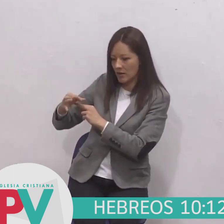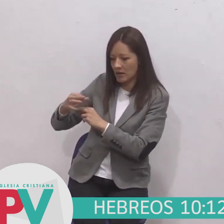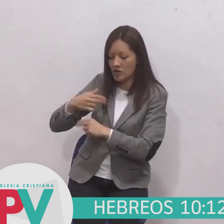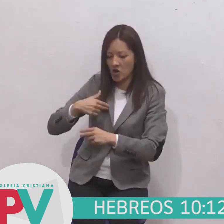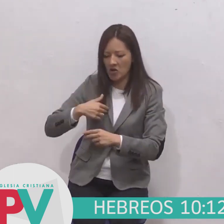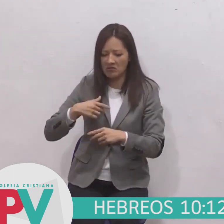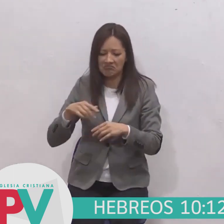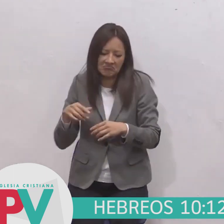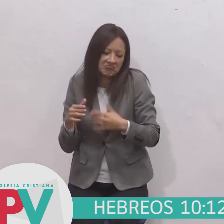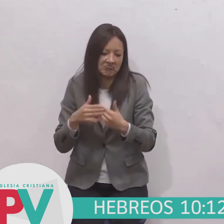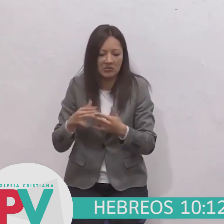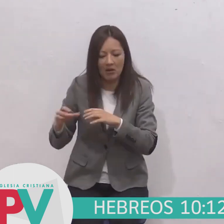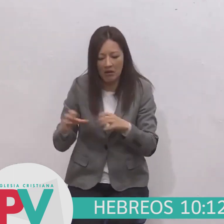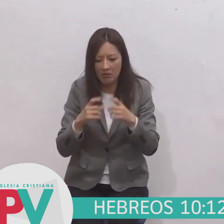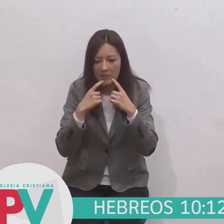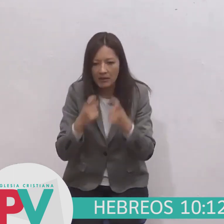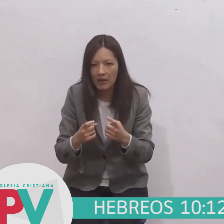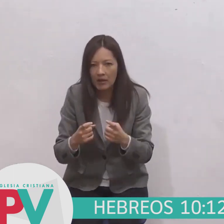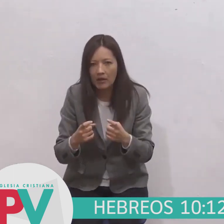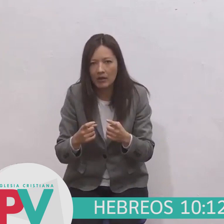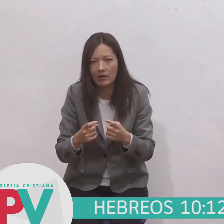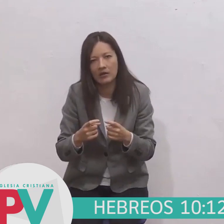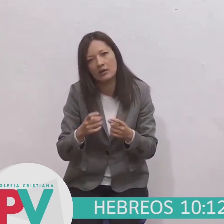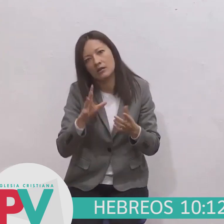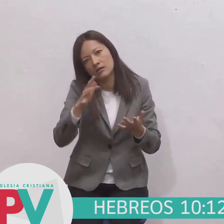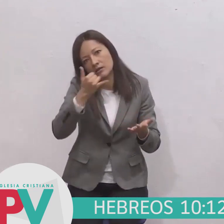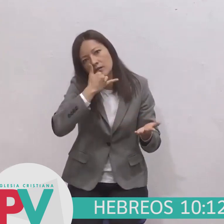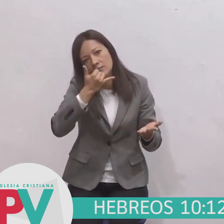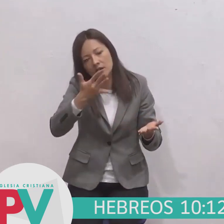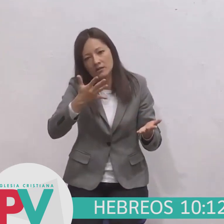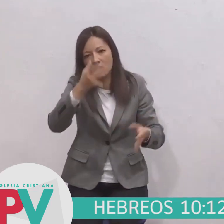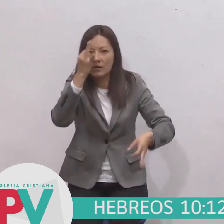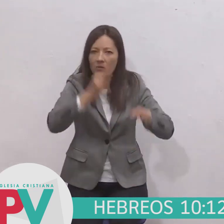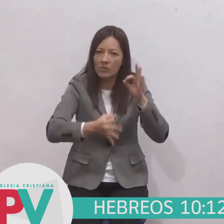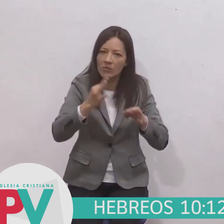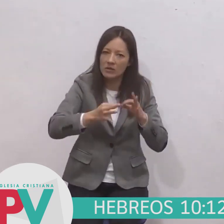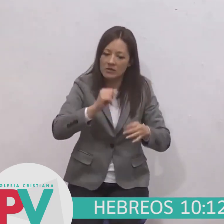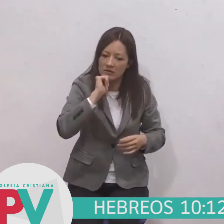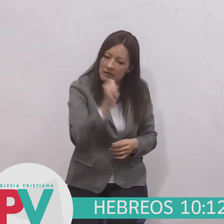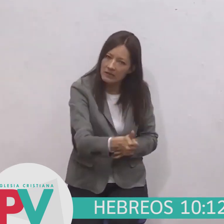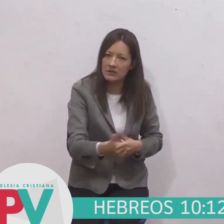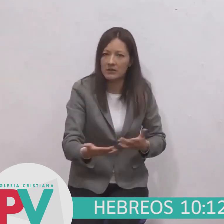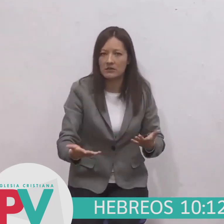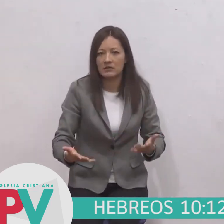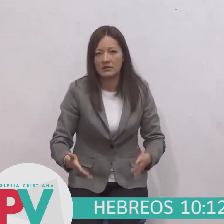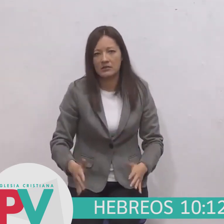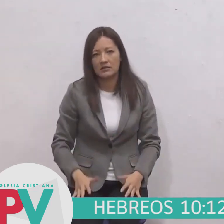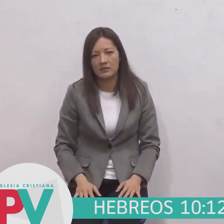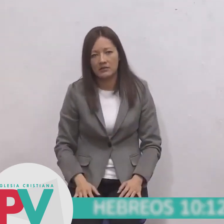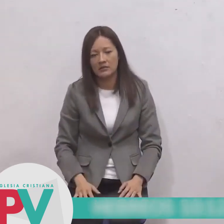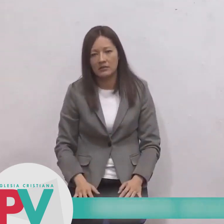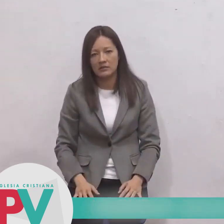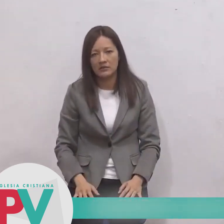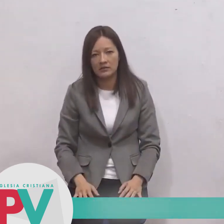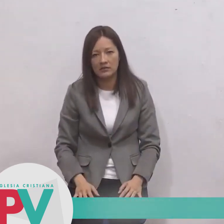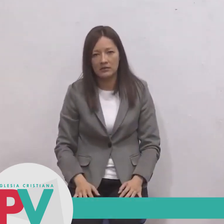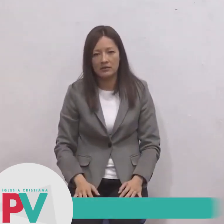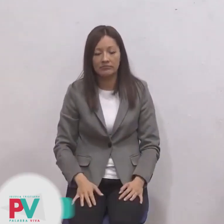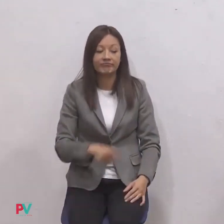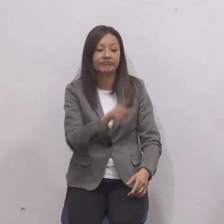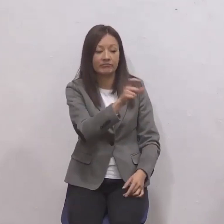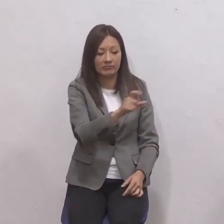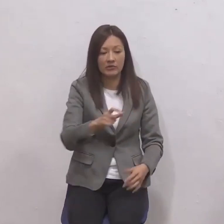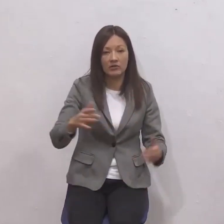más sacrificio por los pecados, sino una horrenda expectación de juicio y de hervor de fuego que ha de devorar a